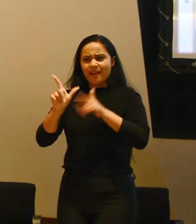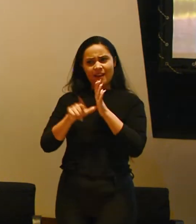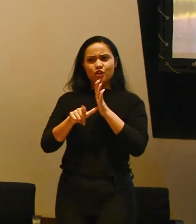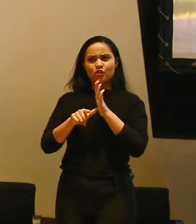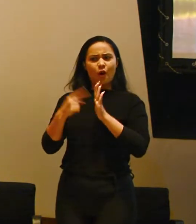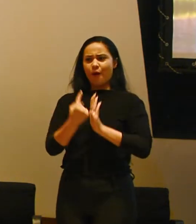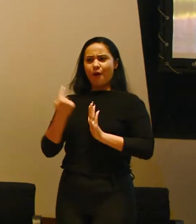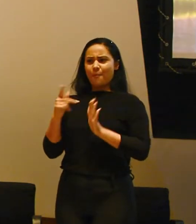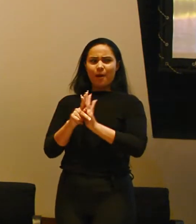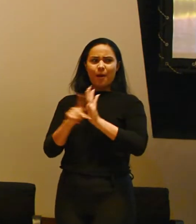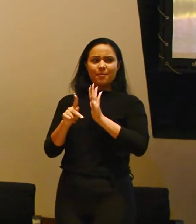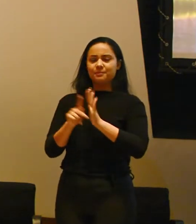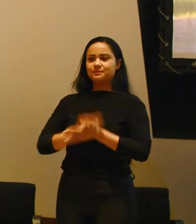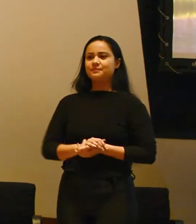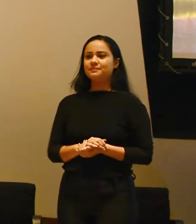eu.